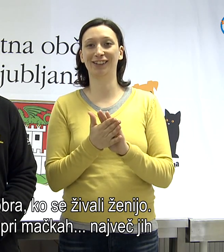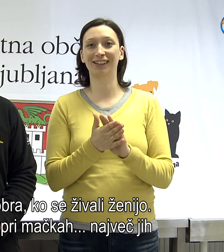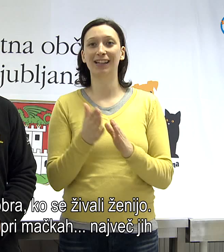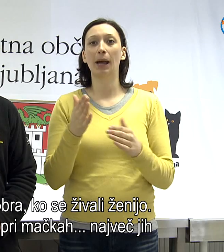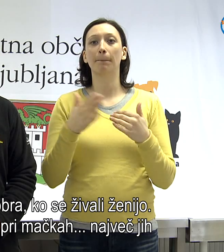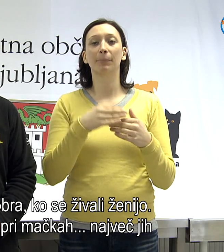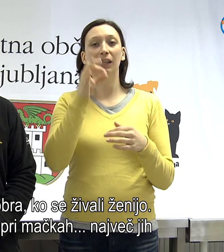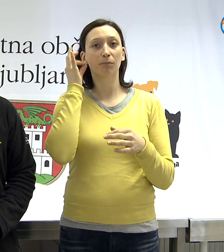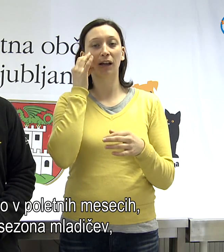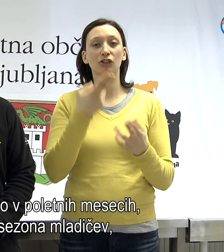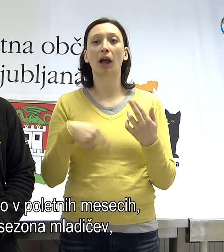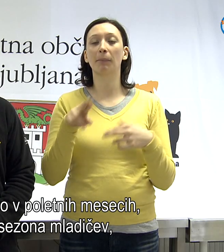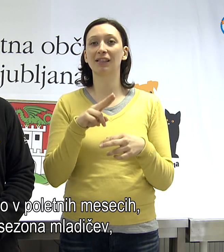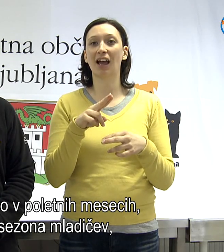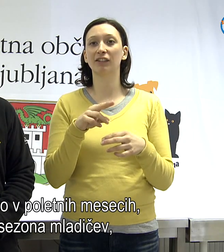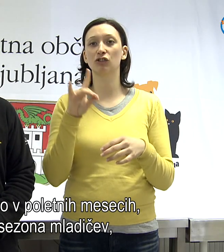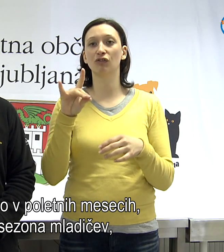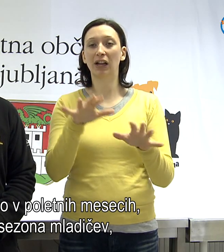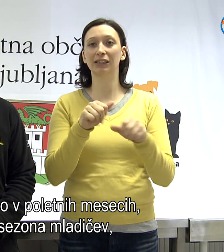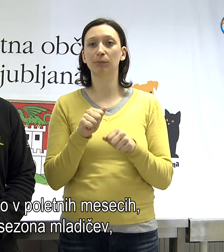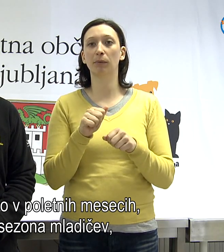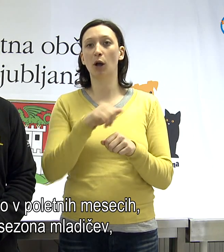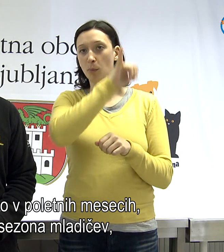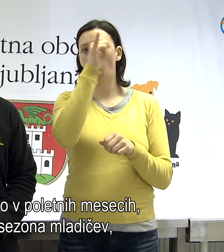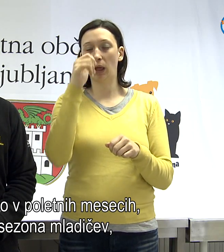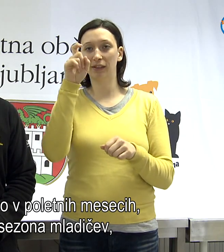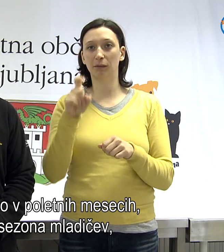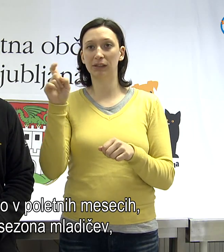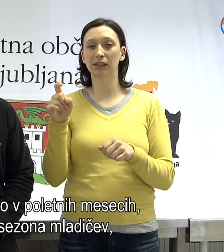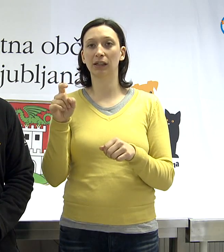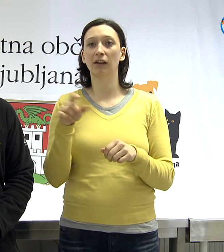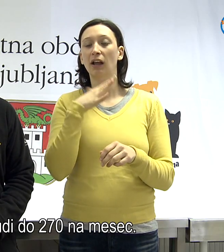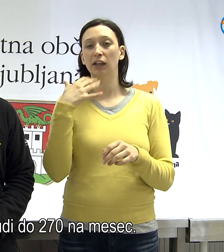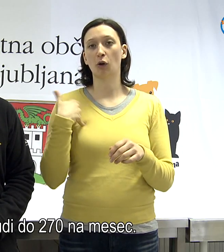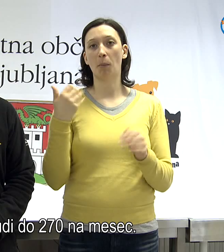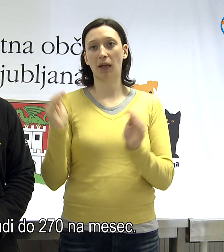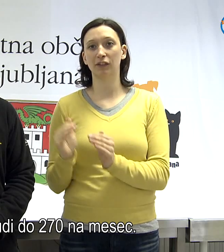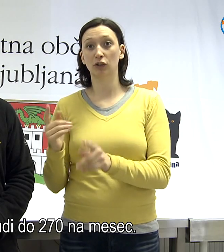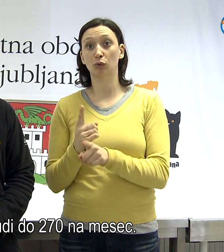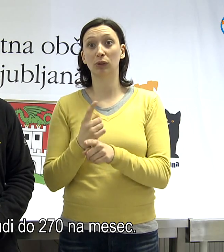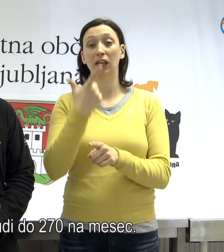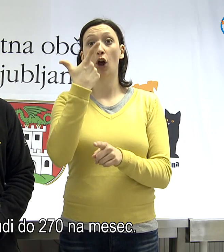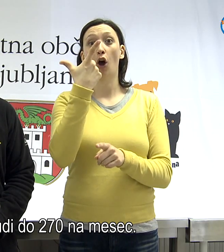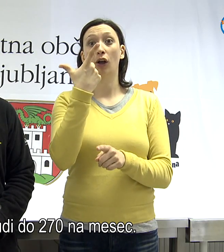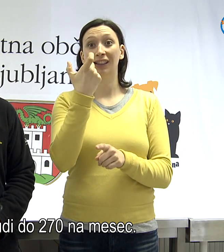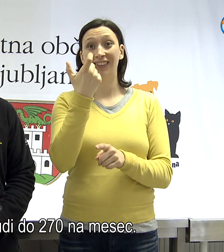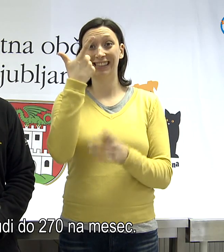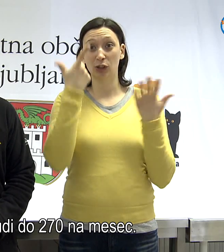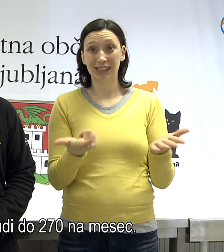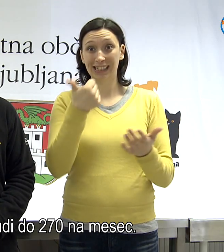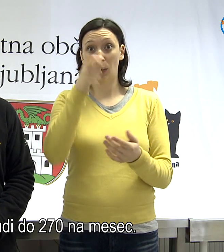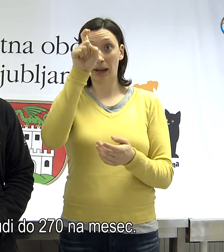ko pri mačkah pa največ živali sprejmemo v poletnih mesecih, ko je sezona mladičev, in sicer tudi do 270 na mesec.